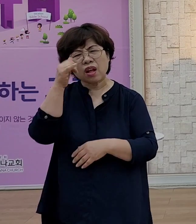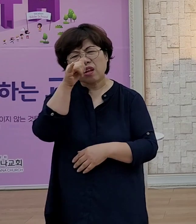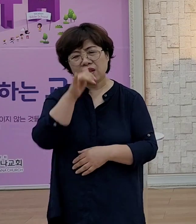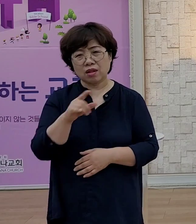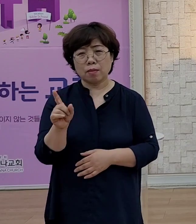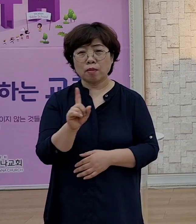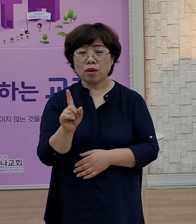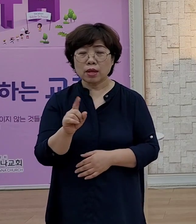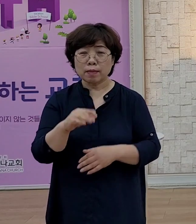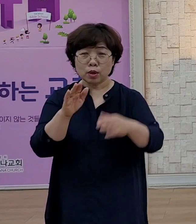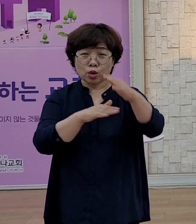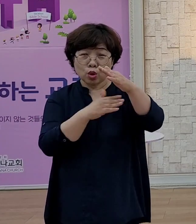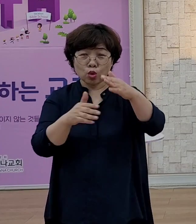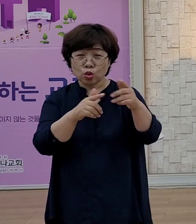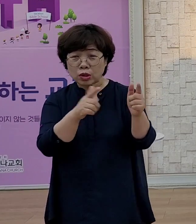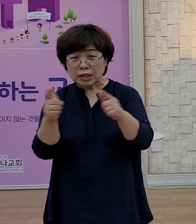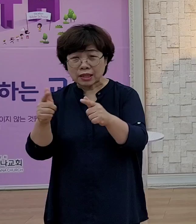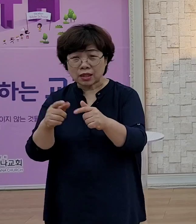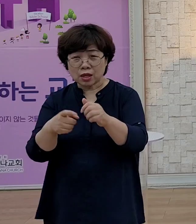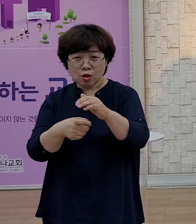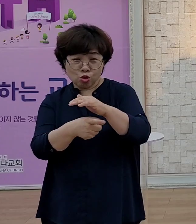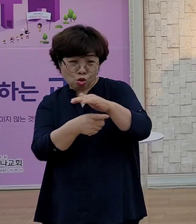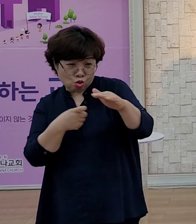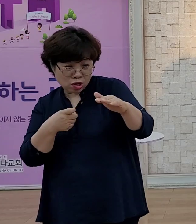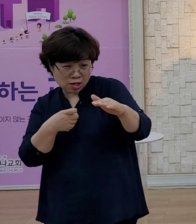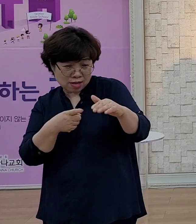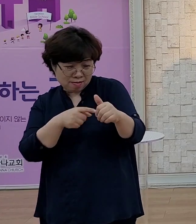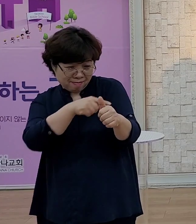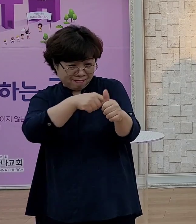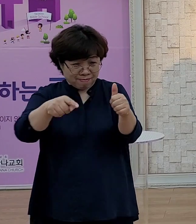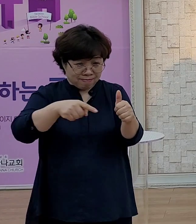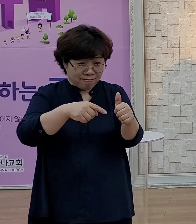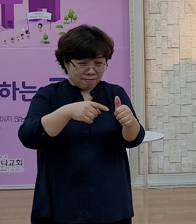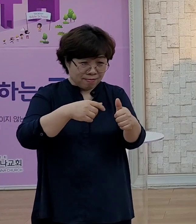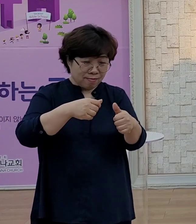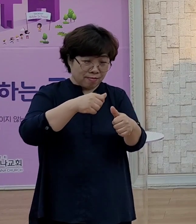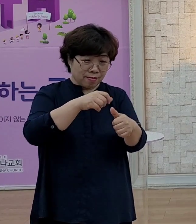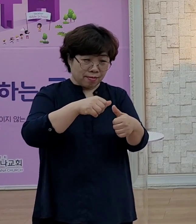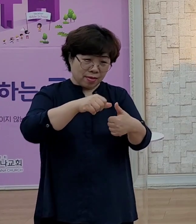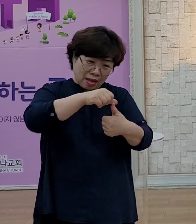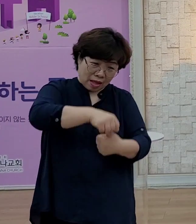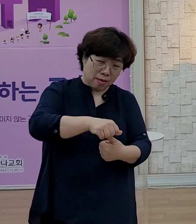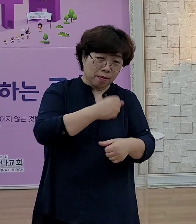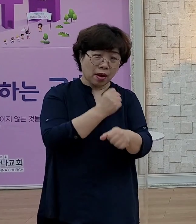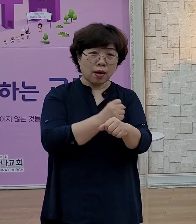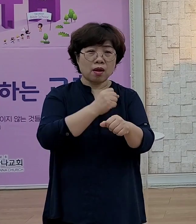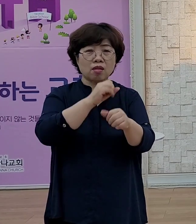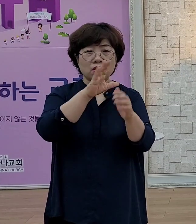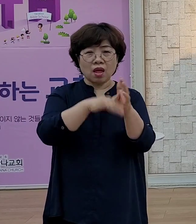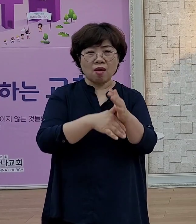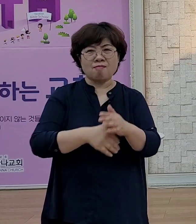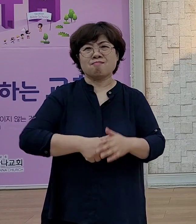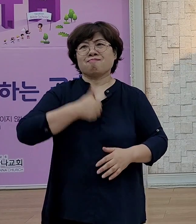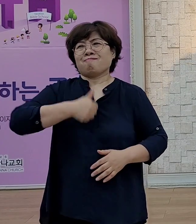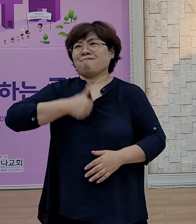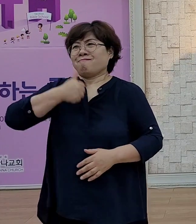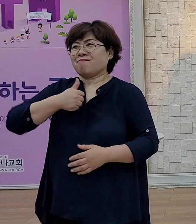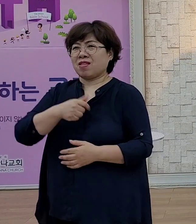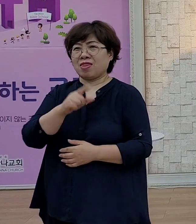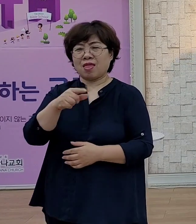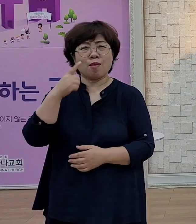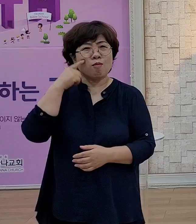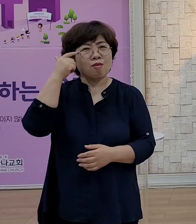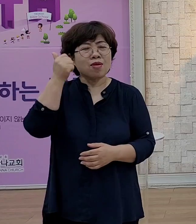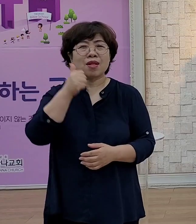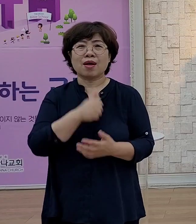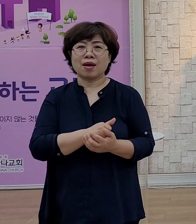도둑질이나 또는 뭐 살인이나 뭐 간음 이런 얘기 나오면 막 노발대발합니다.